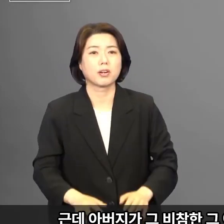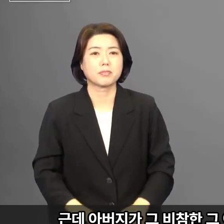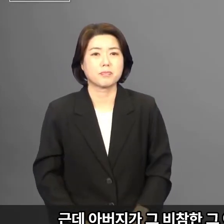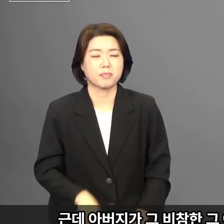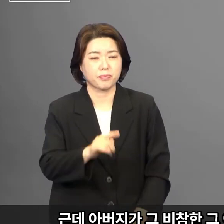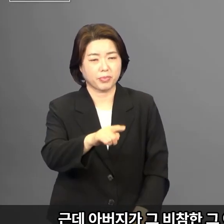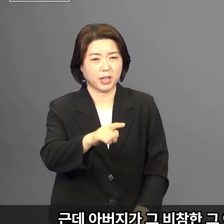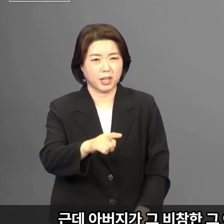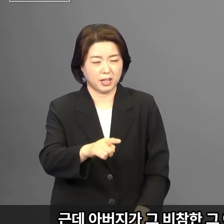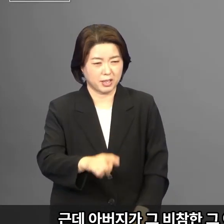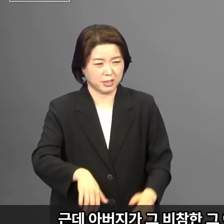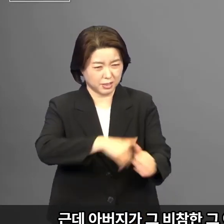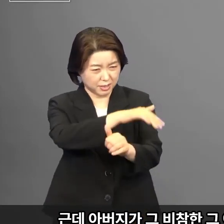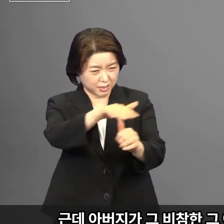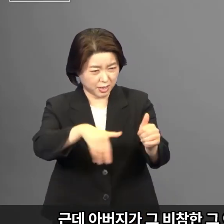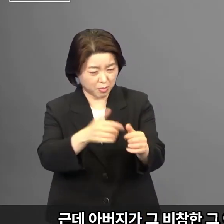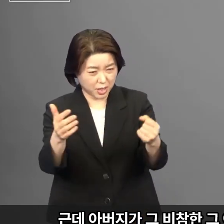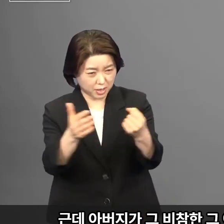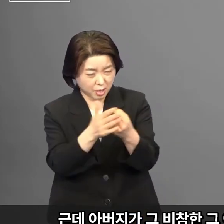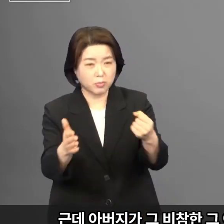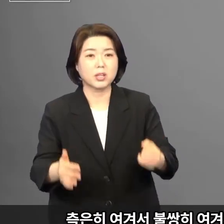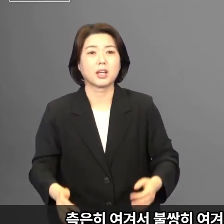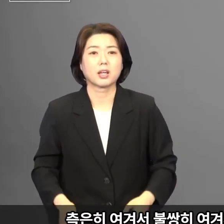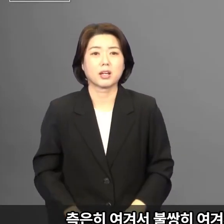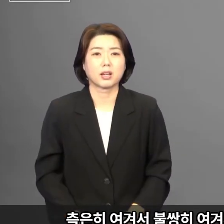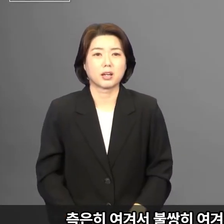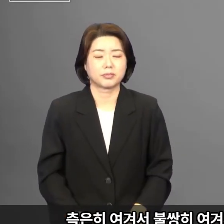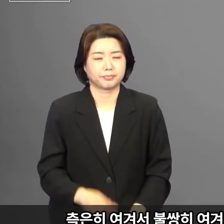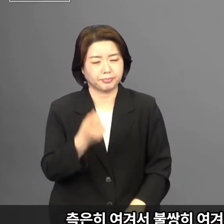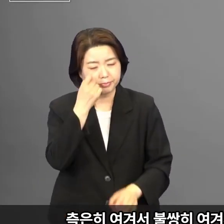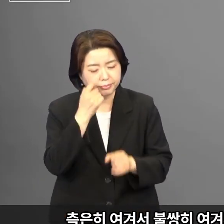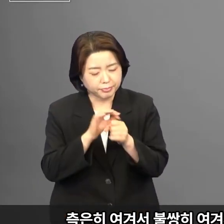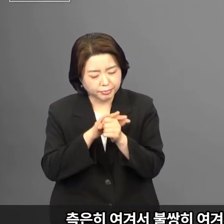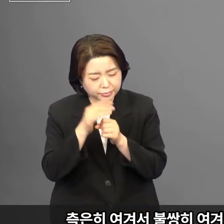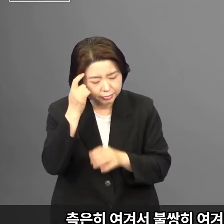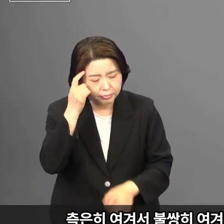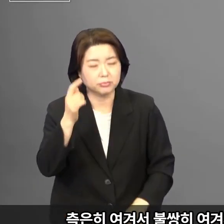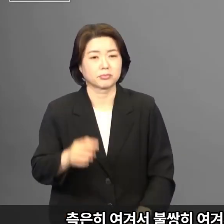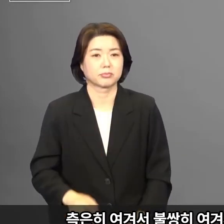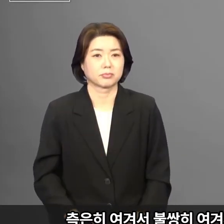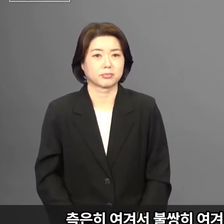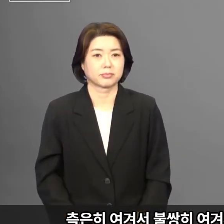그 비참한 상황 때문에 측은히 여겨서,